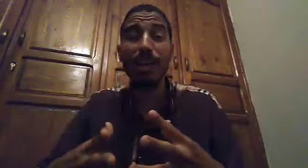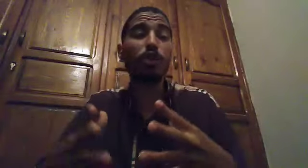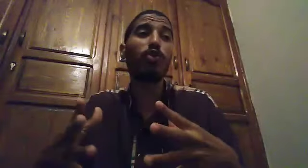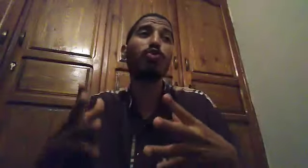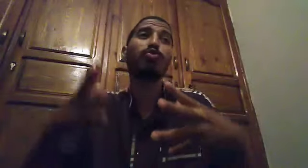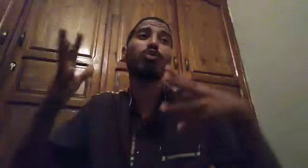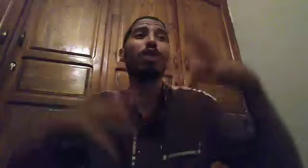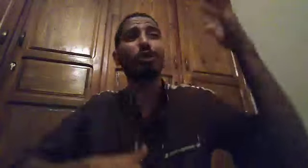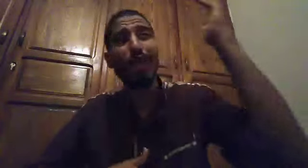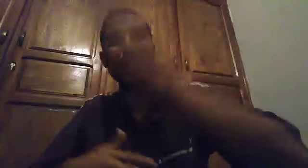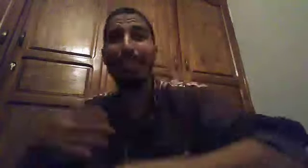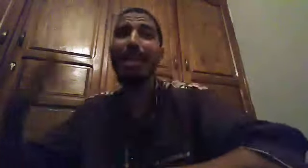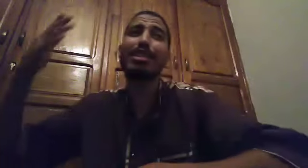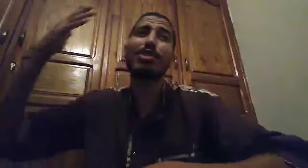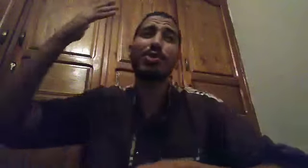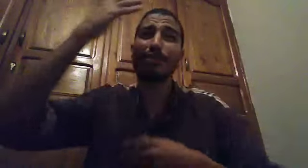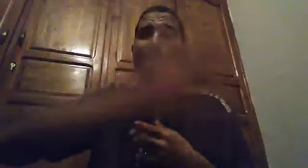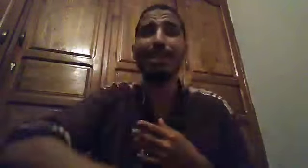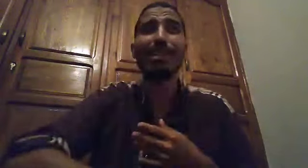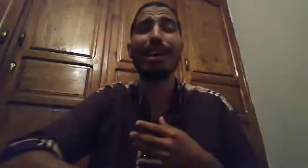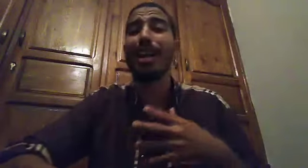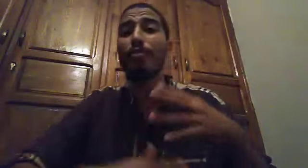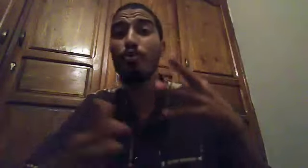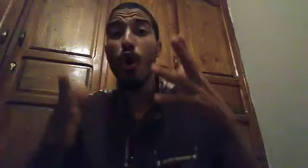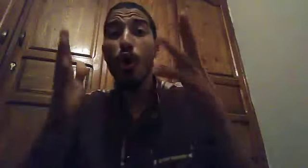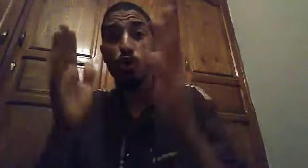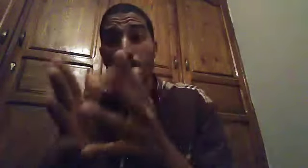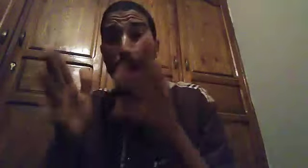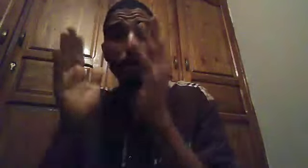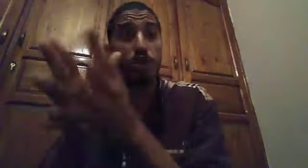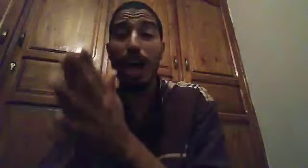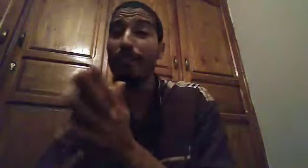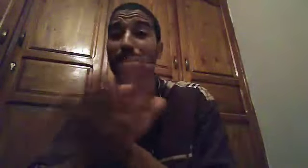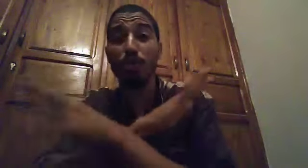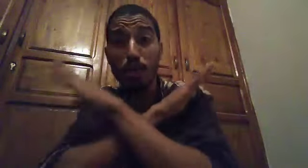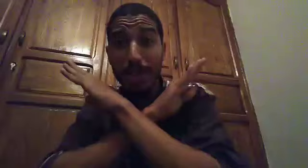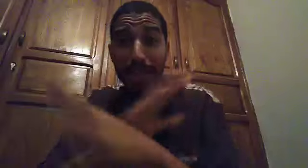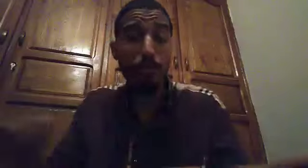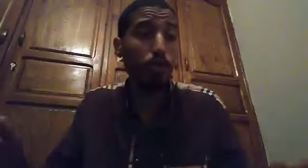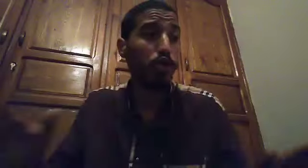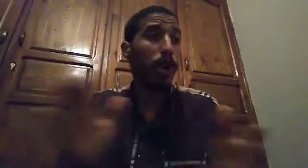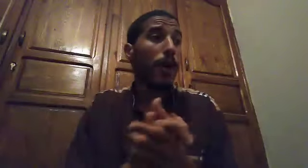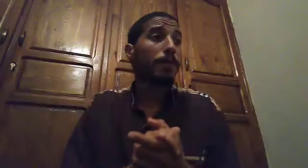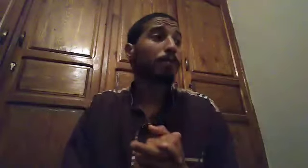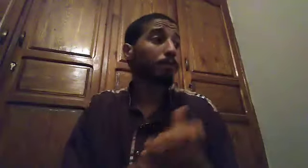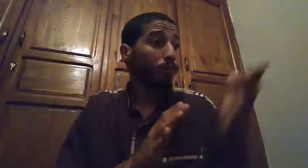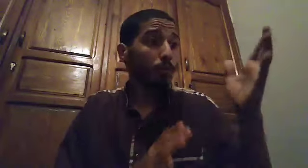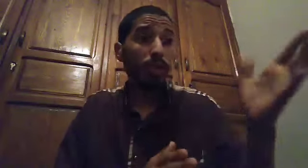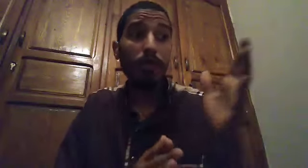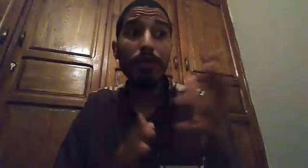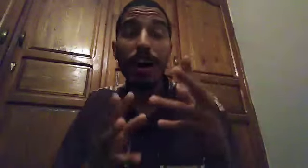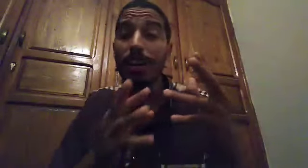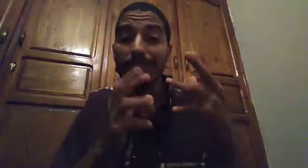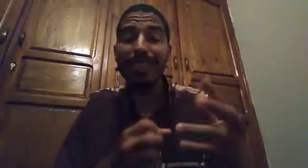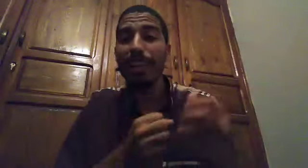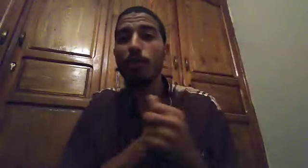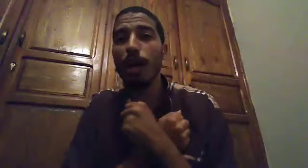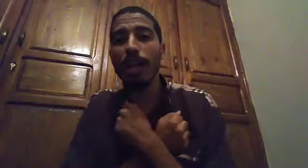السيناريو ويعاود ثاني يعتزل ونفس الكلام والجماهير والصحافه على رجلي ما كيرحموش. فالضغط اليوم كان على